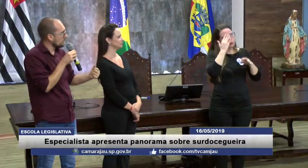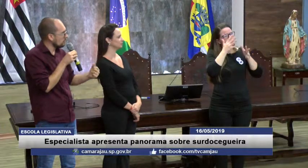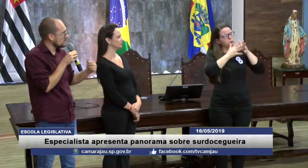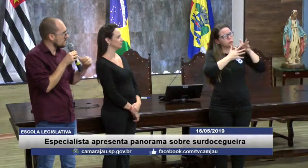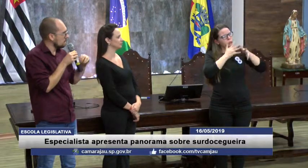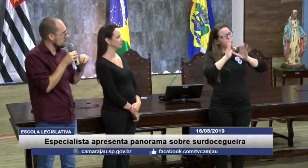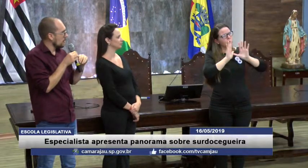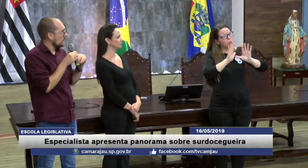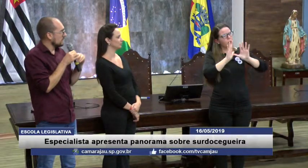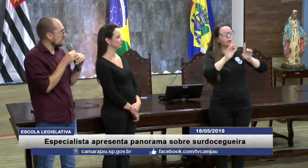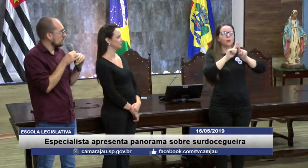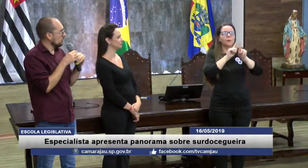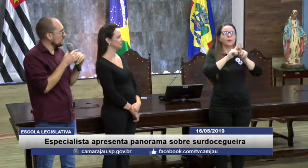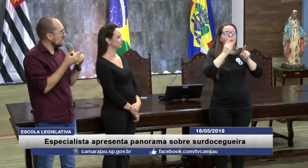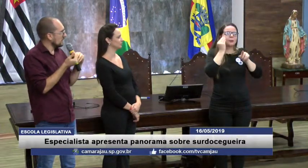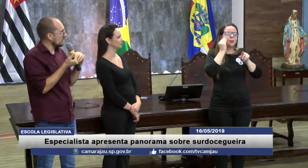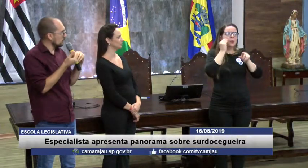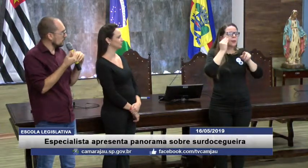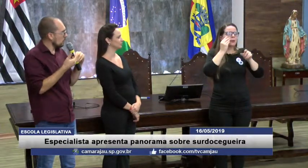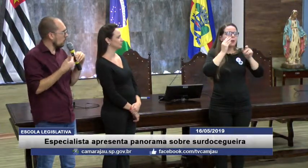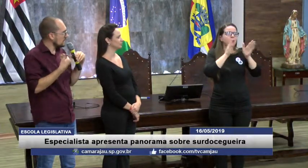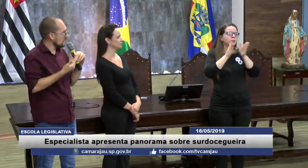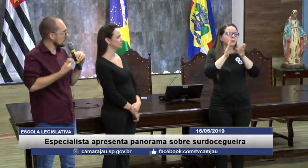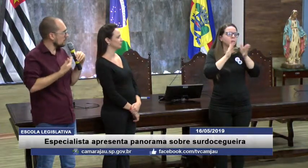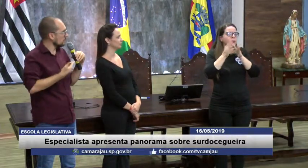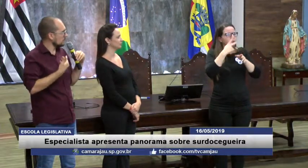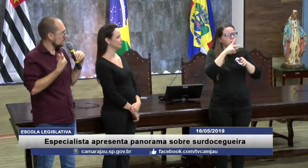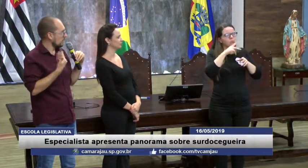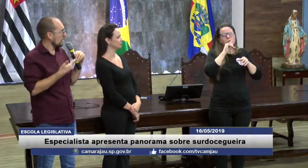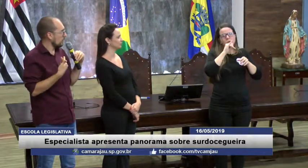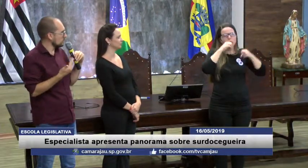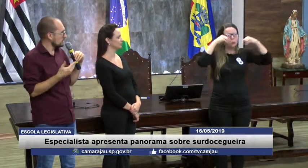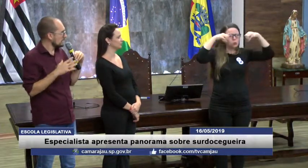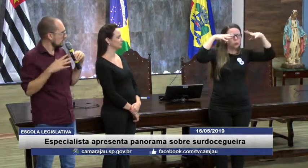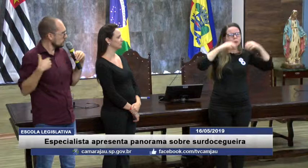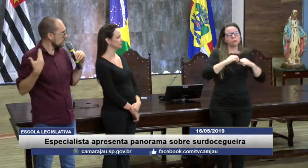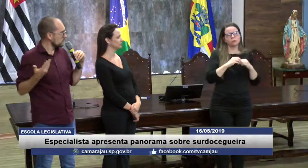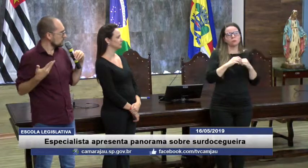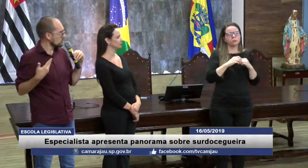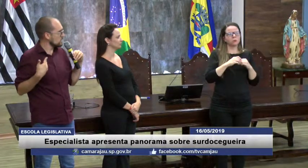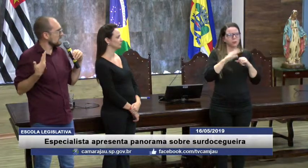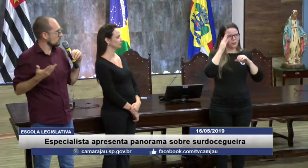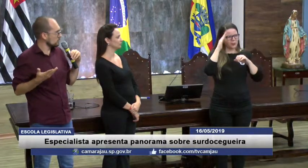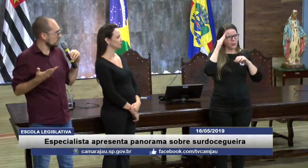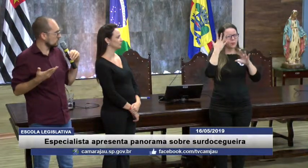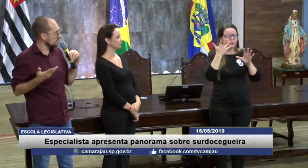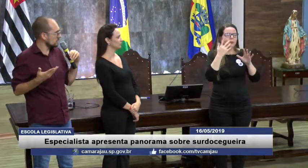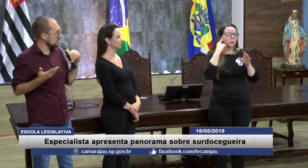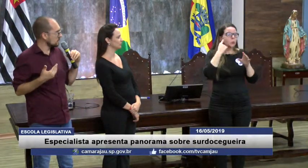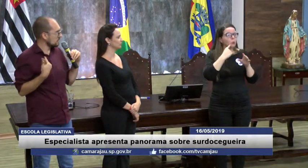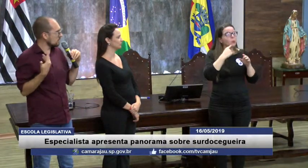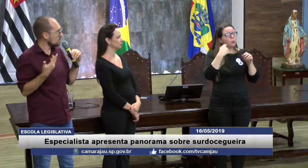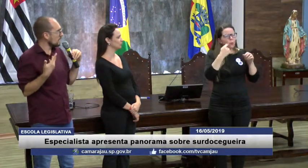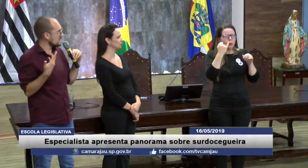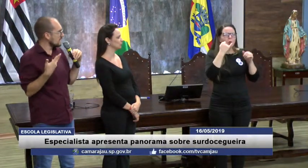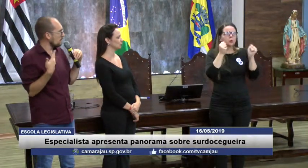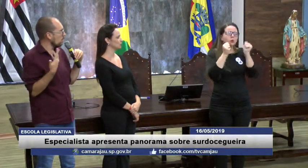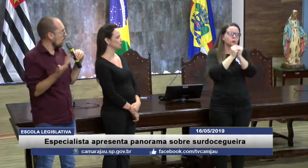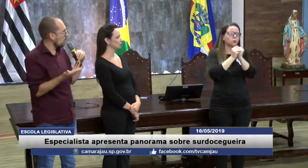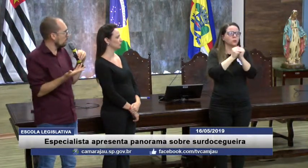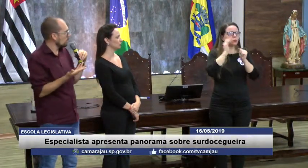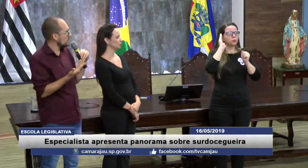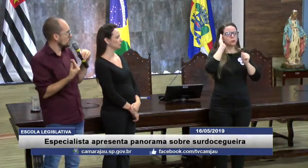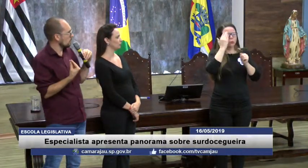está perdendo a visão. Então, você tem que começar também a trabalhar a consciência, não só das pessoas que não são surdas, porque às vezes parece que é